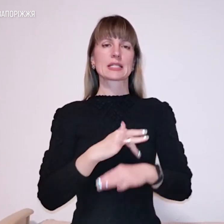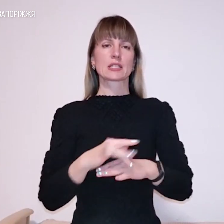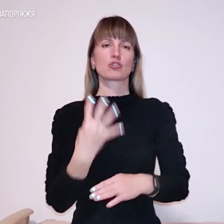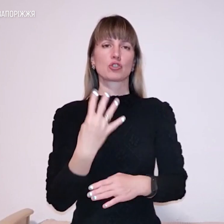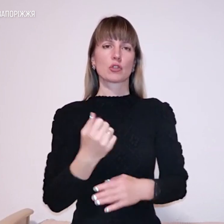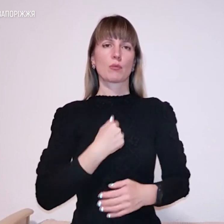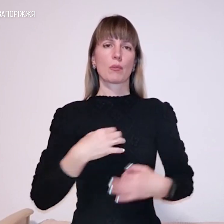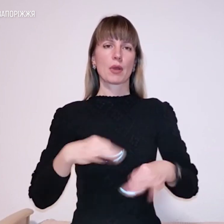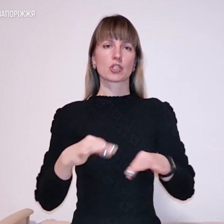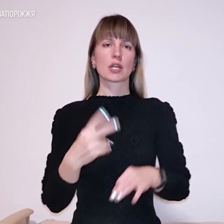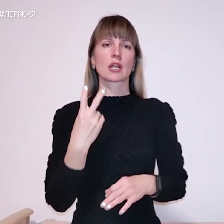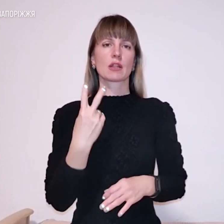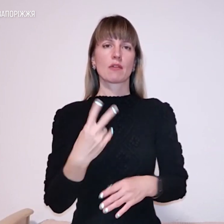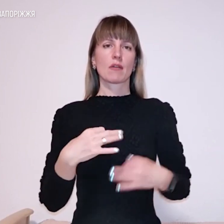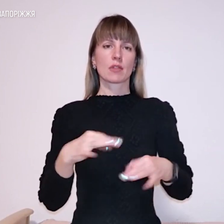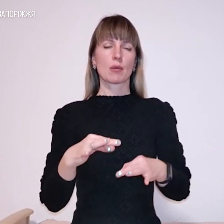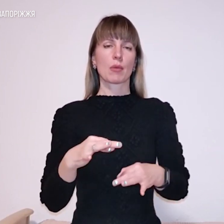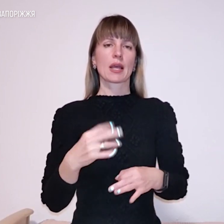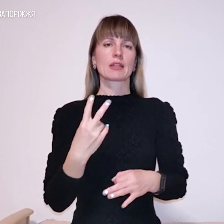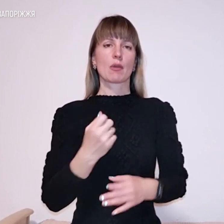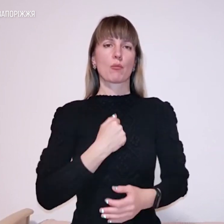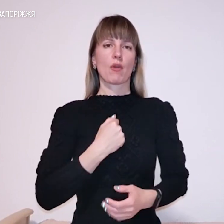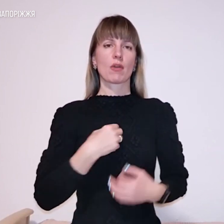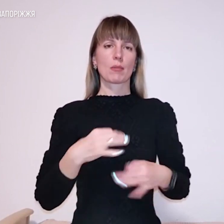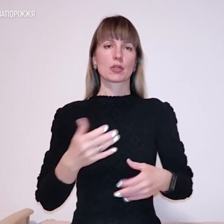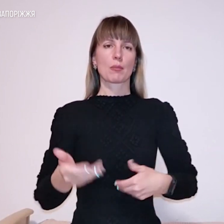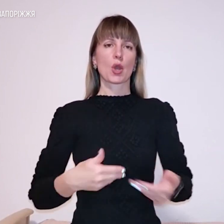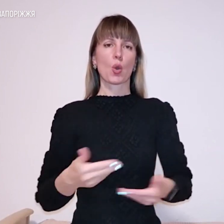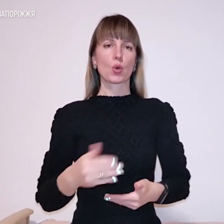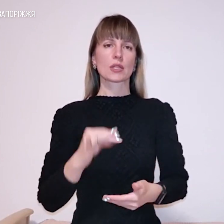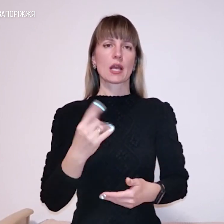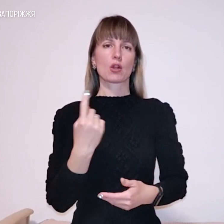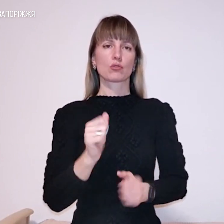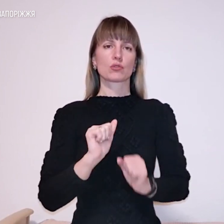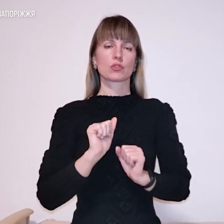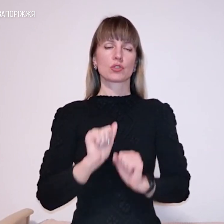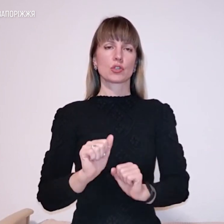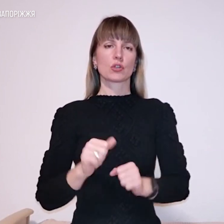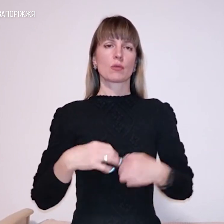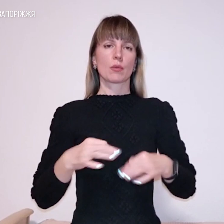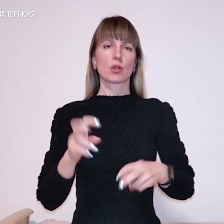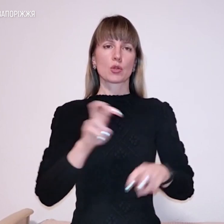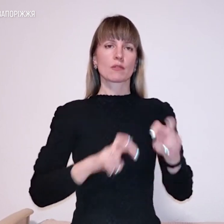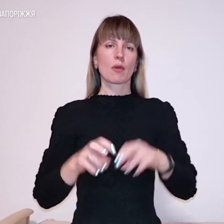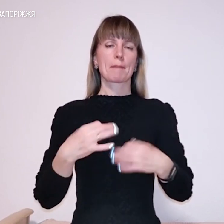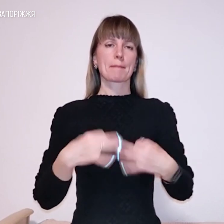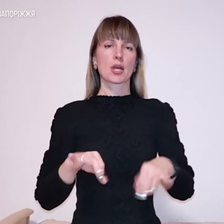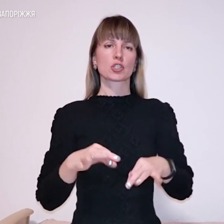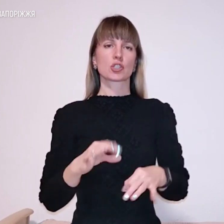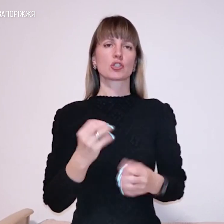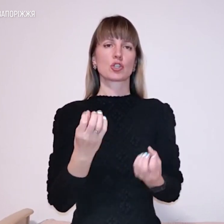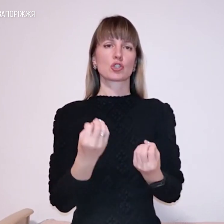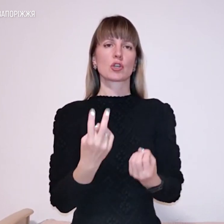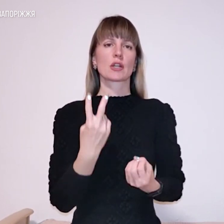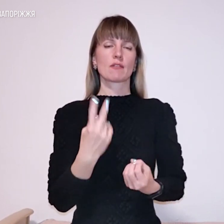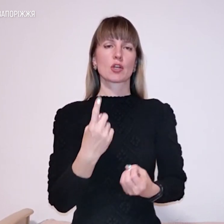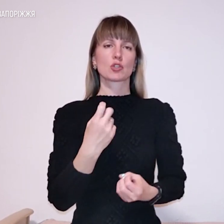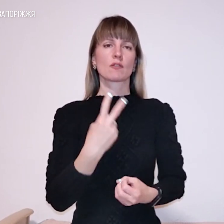бронетранспортера, 2 автомобілі, 2 бойові машини піхоти і 1 броньовану розвідувально-дозорну машину, а також 2